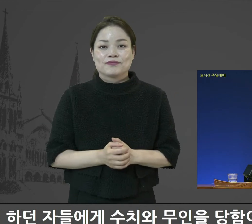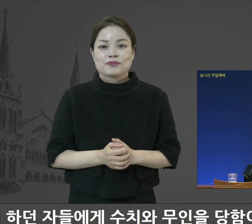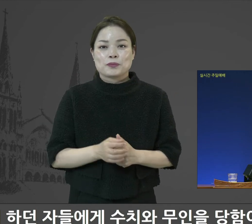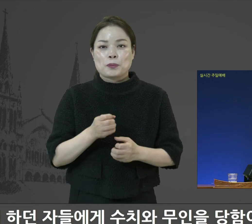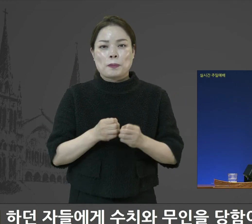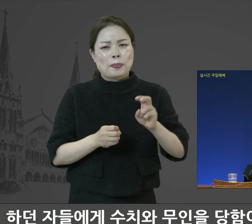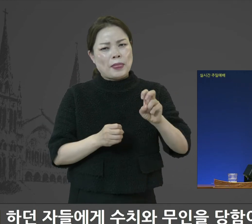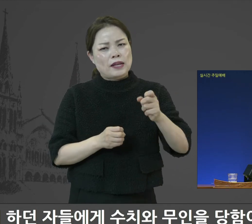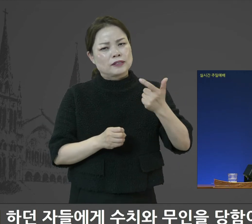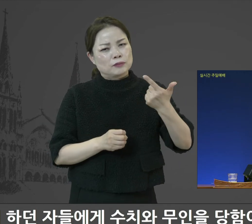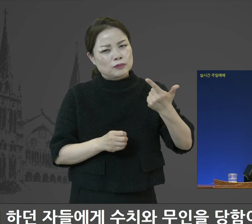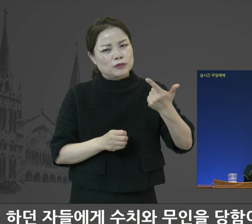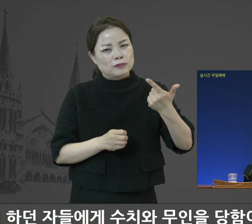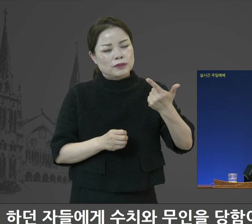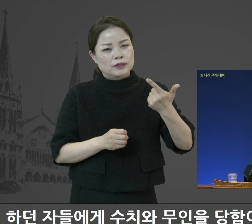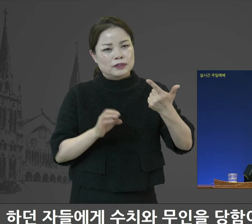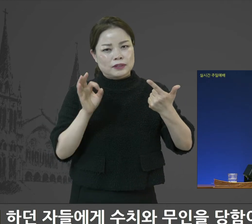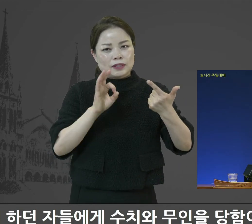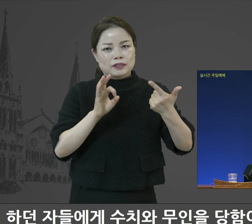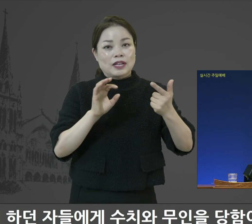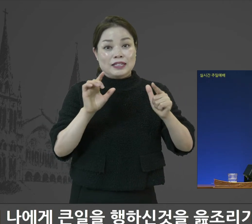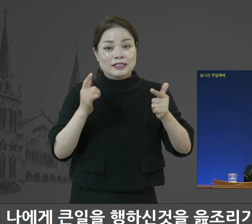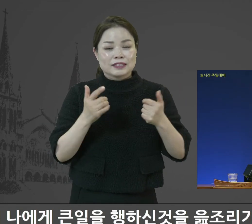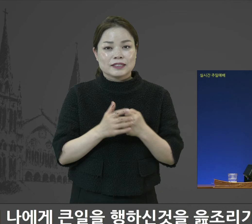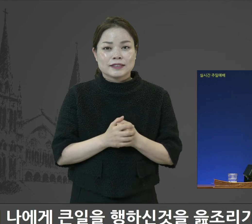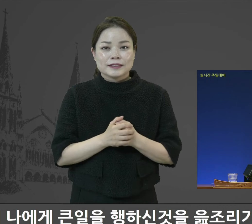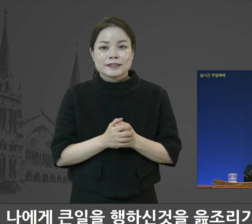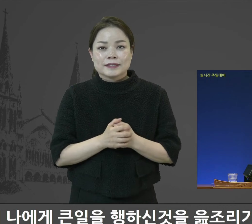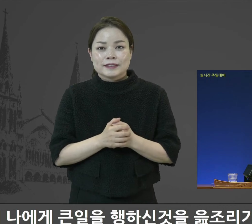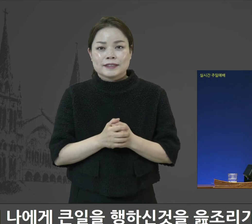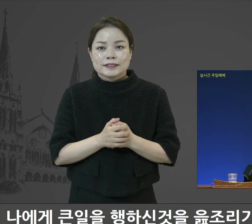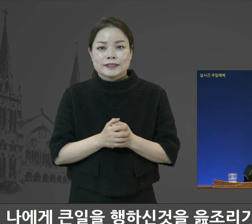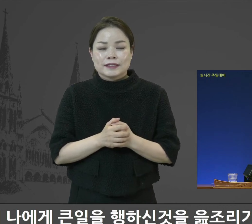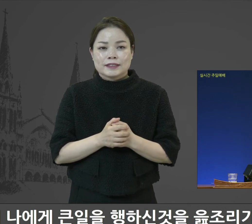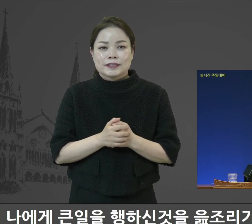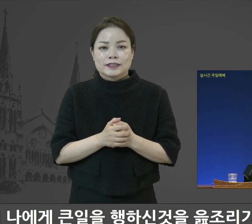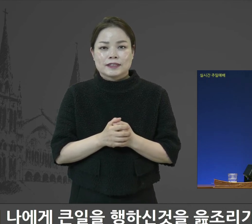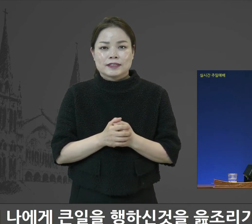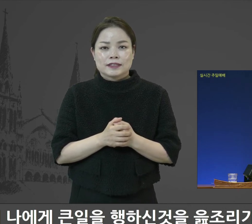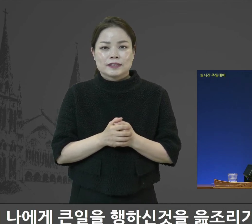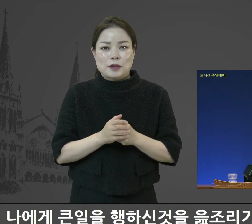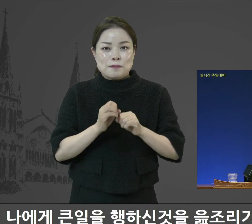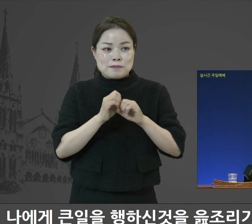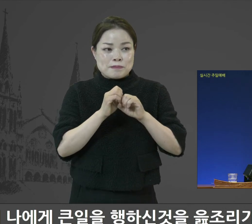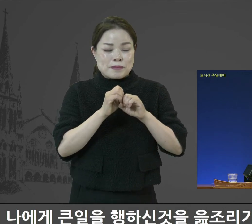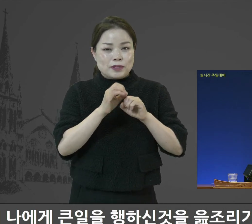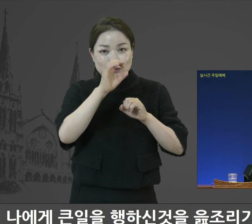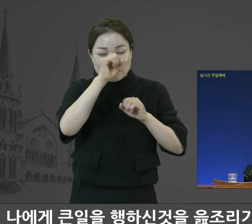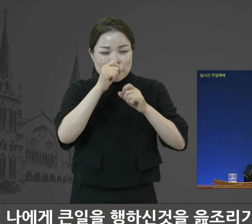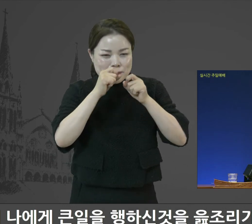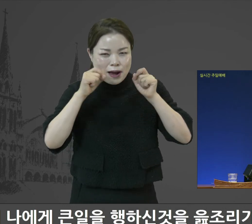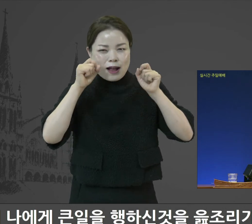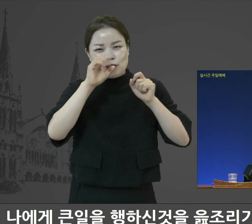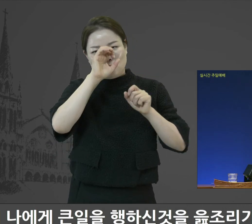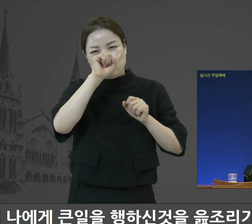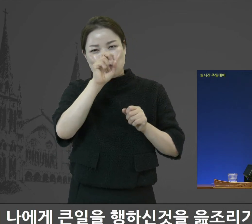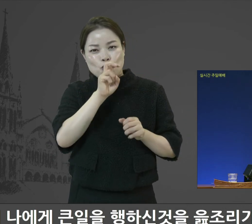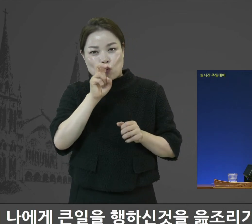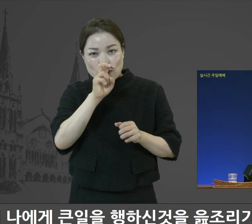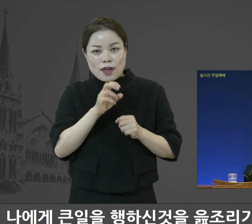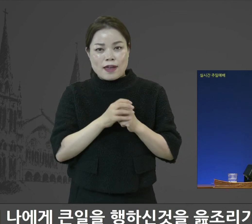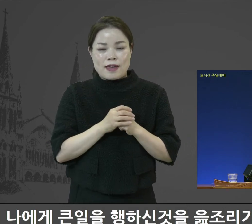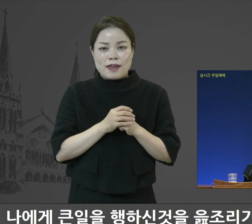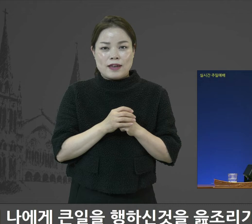시편 126편은 안 찾겠습니다. 이거는 굉장히 밝은 노래입니다. 제가 시편